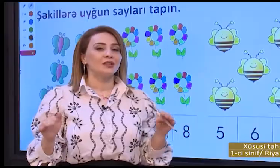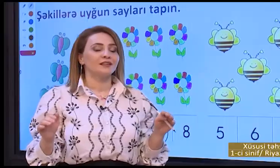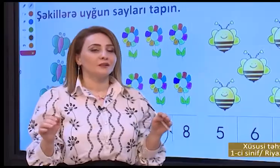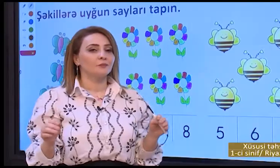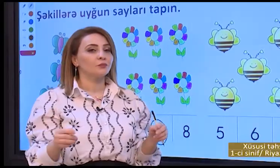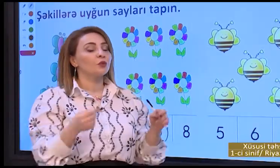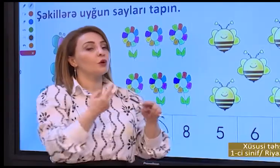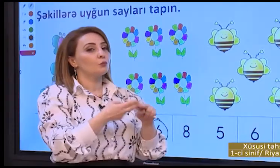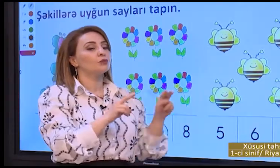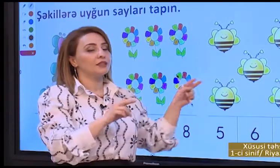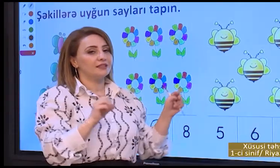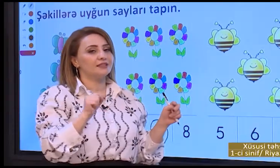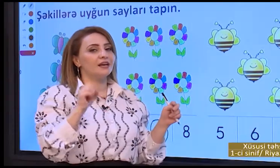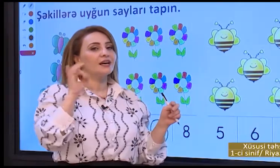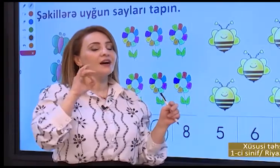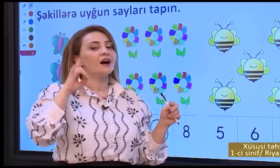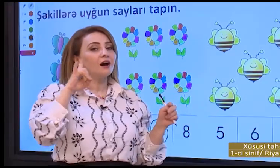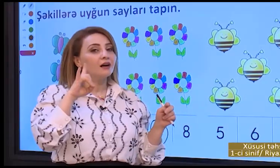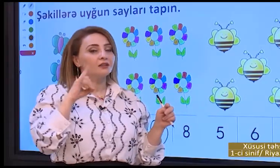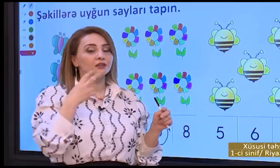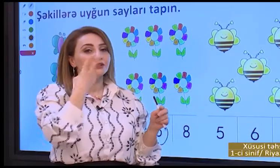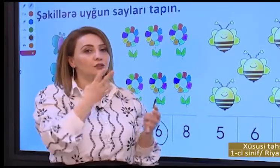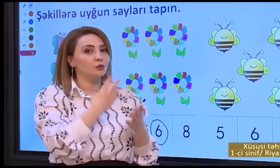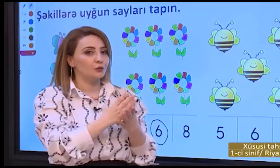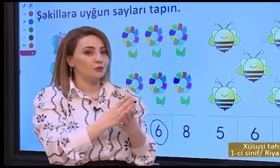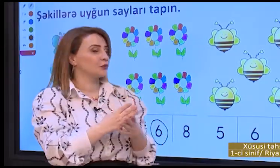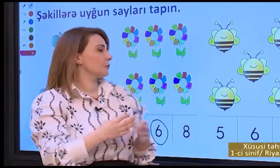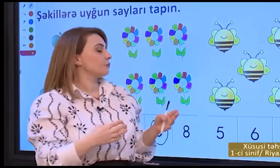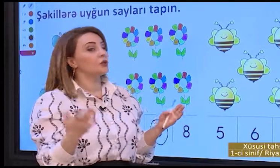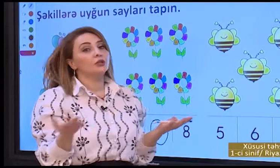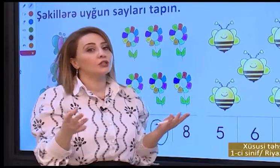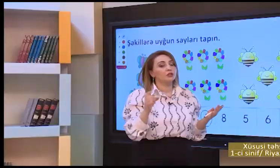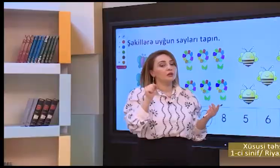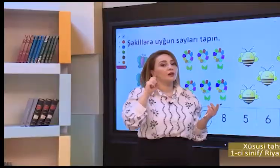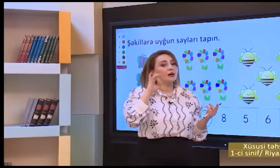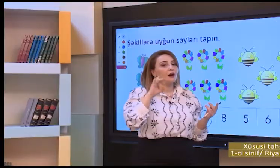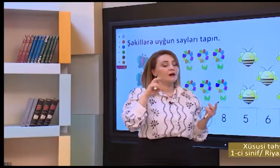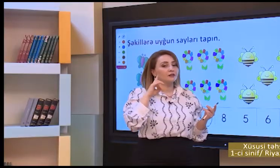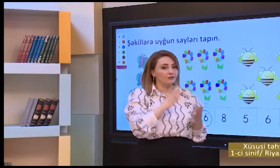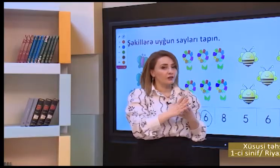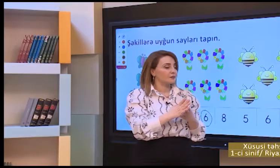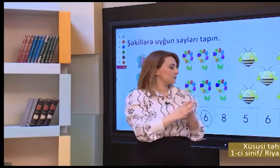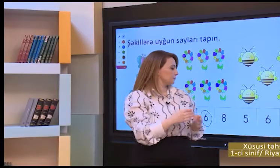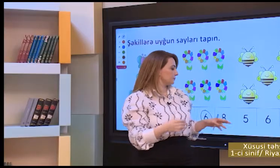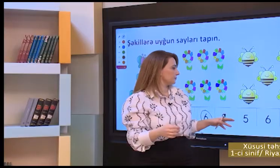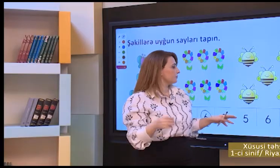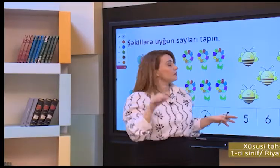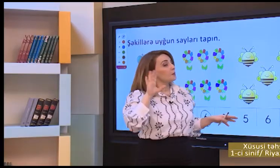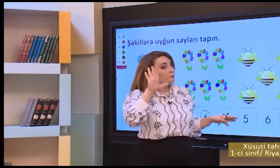Uşaqlar, burada isə arı görürük. Neçə dənə arı var?